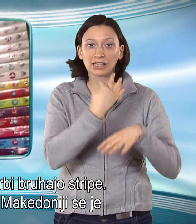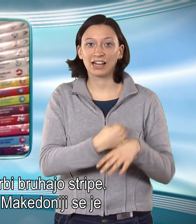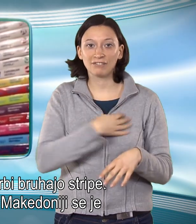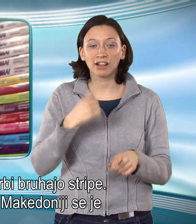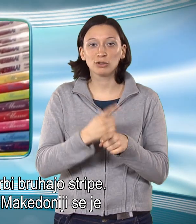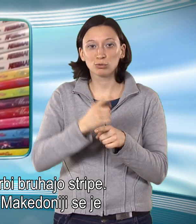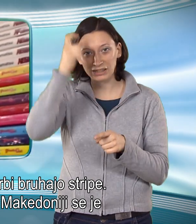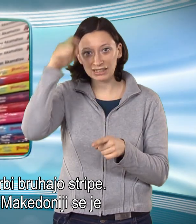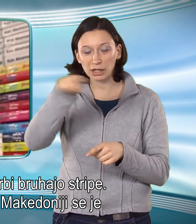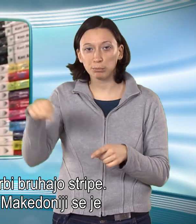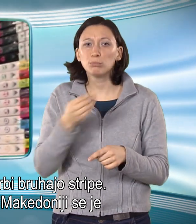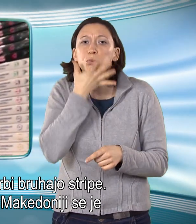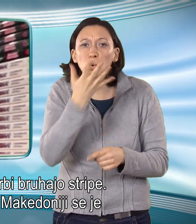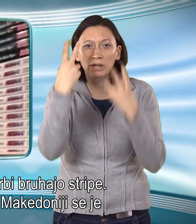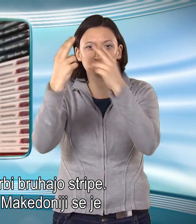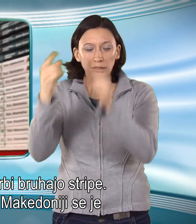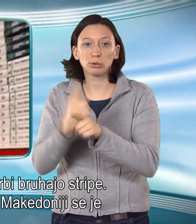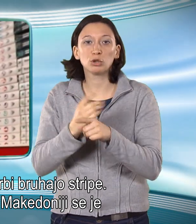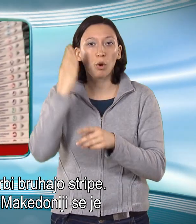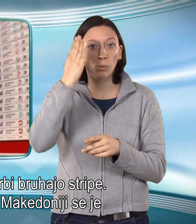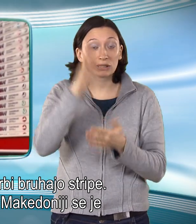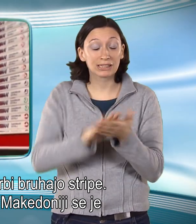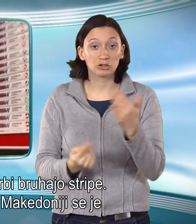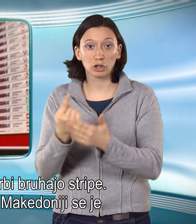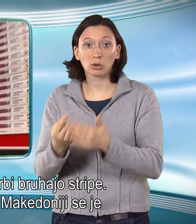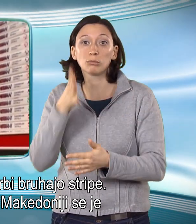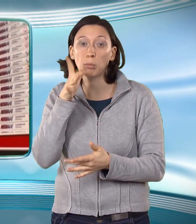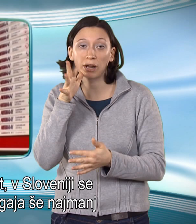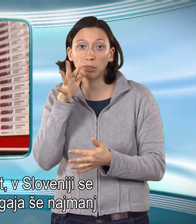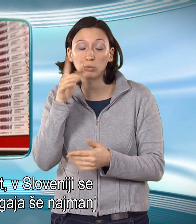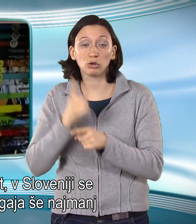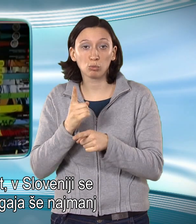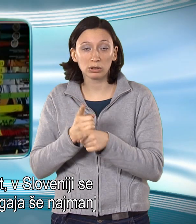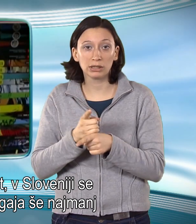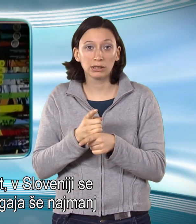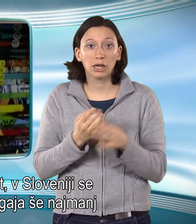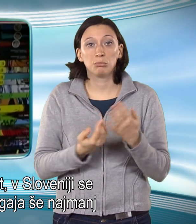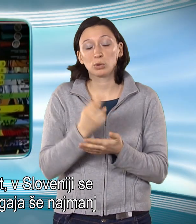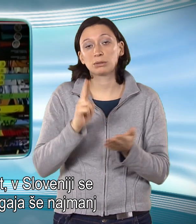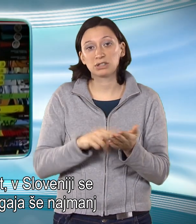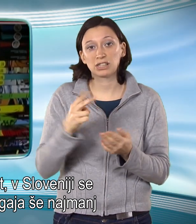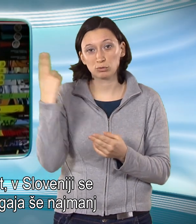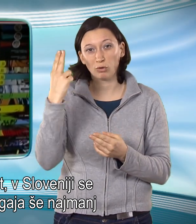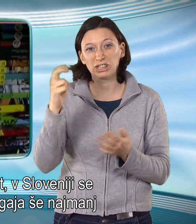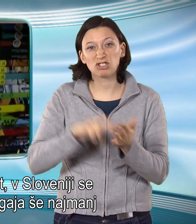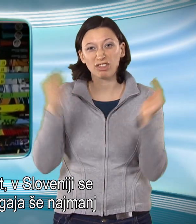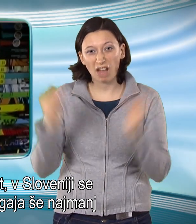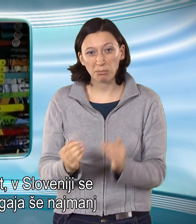bruhajo stripe. Tudi v Bosni se je začelo nekaj dogajati, tudi v Makedoniji. Pravzaprav se v Sloveniji dogaja še